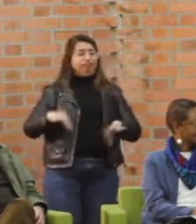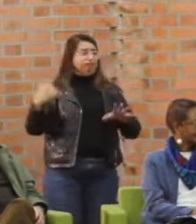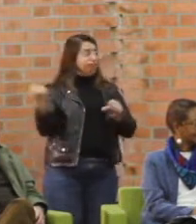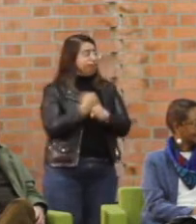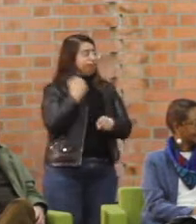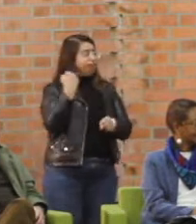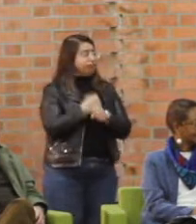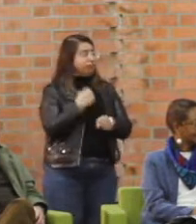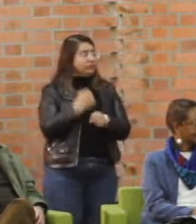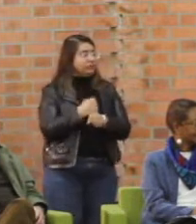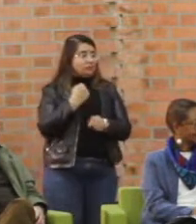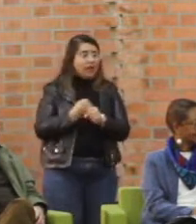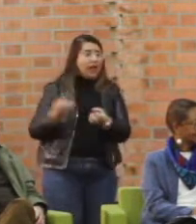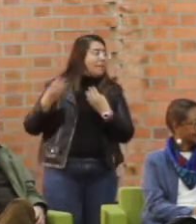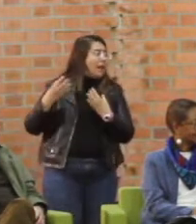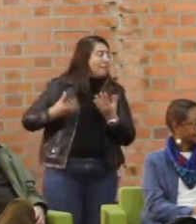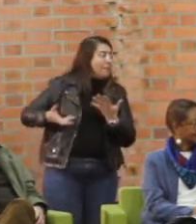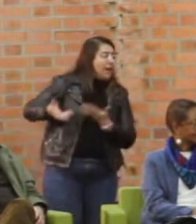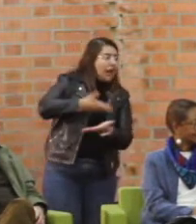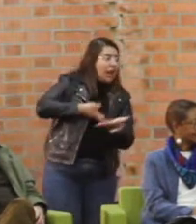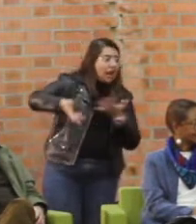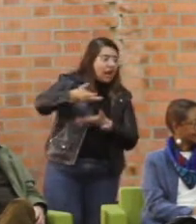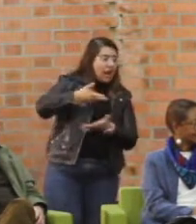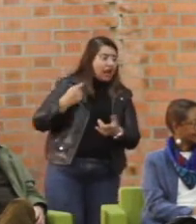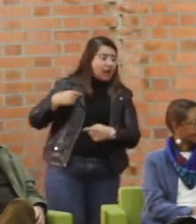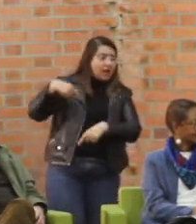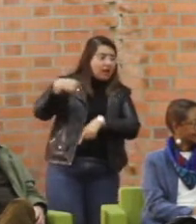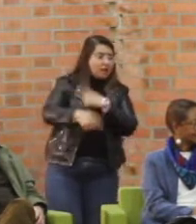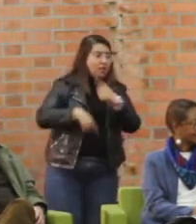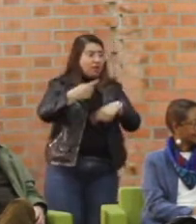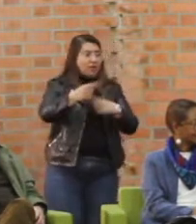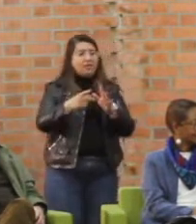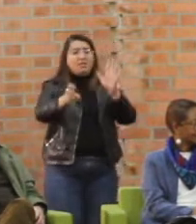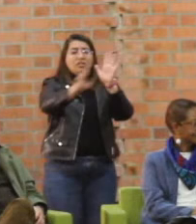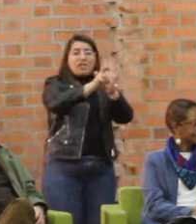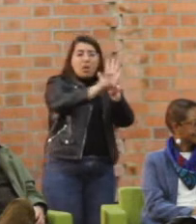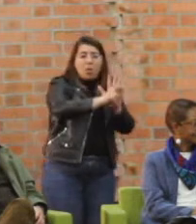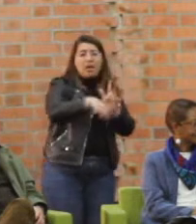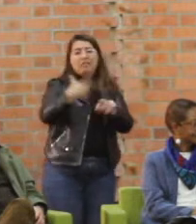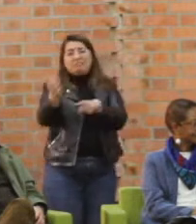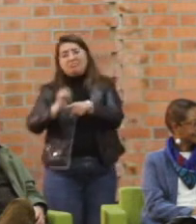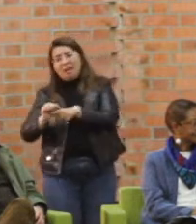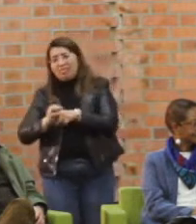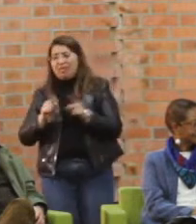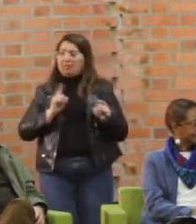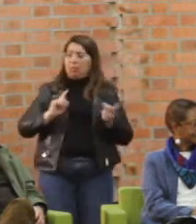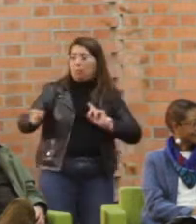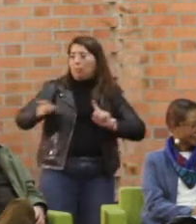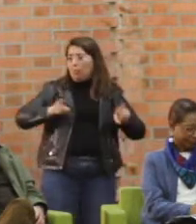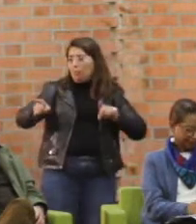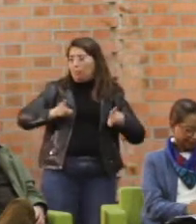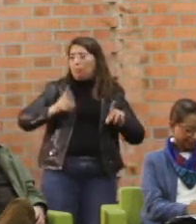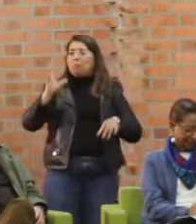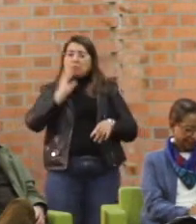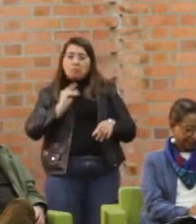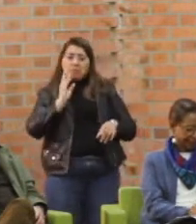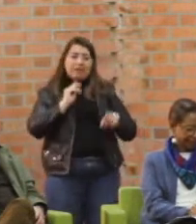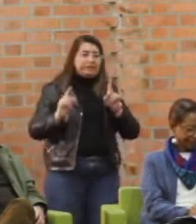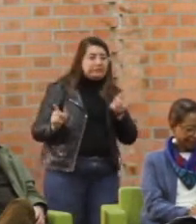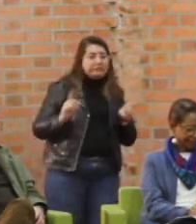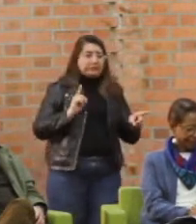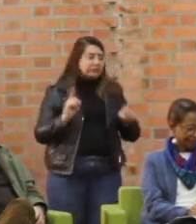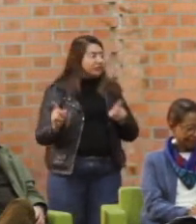ella nos ha compartido No un trabajo que nos ha dejado unas bases teóricas y unas unas bases prácticas para podernos pensar precisamente